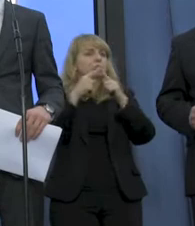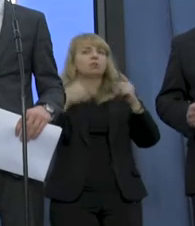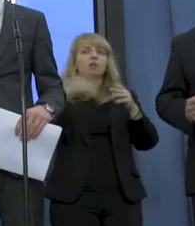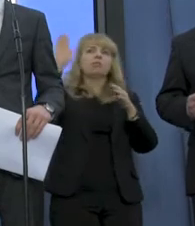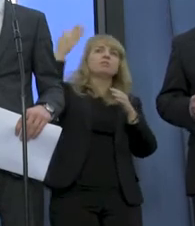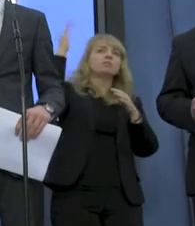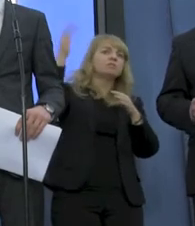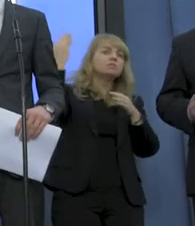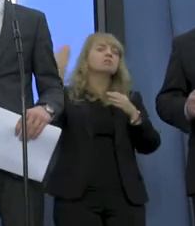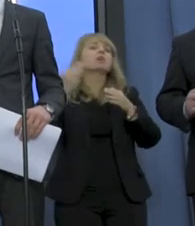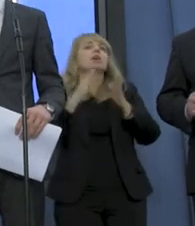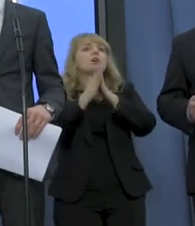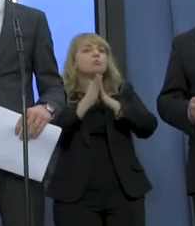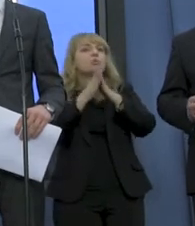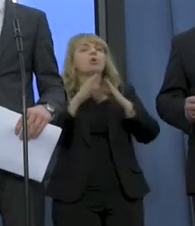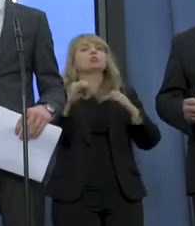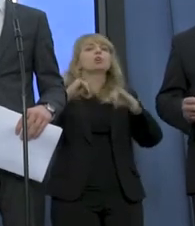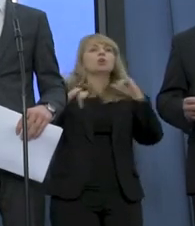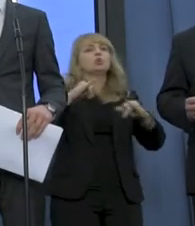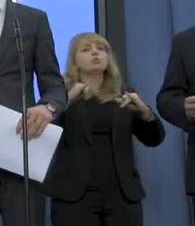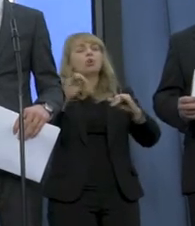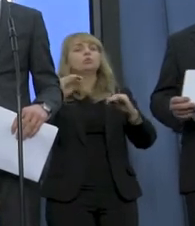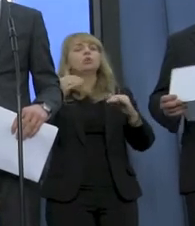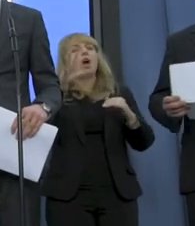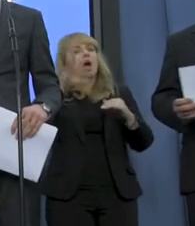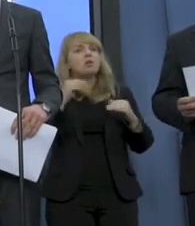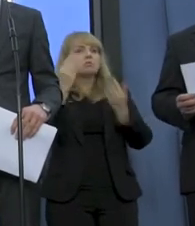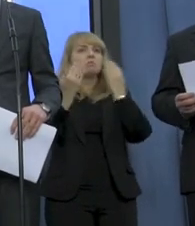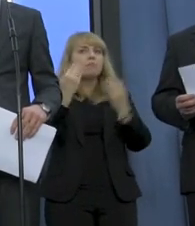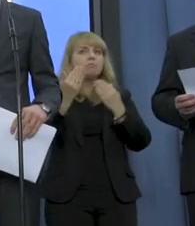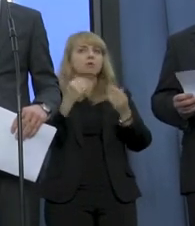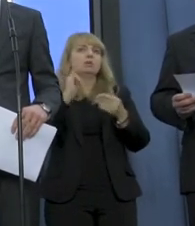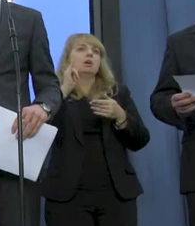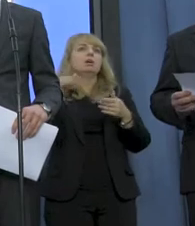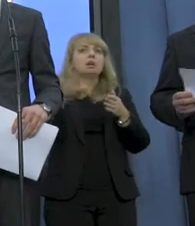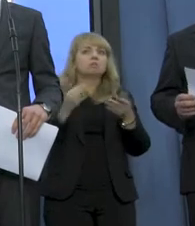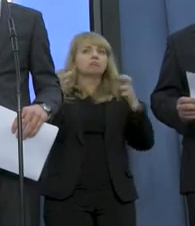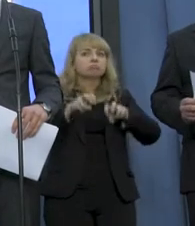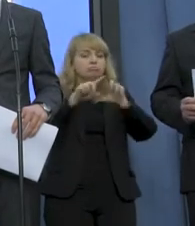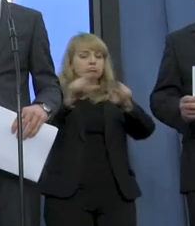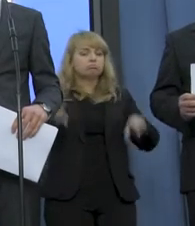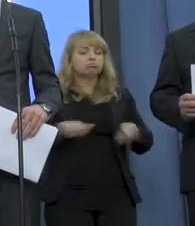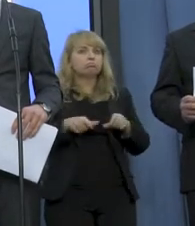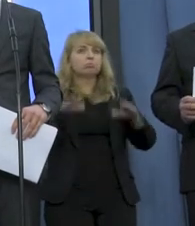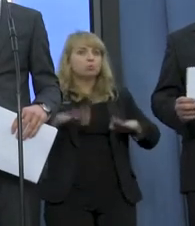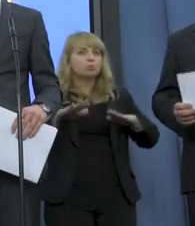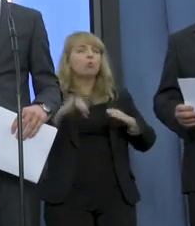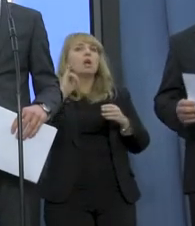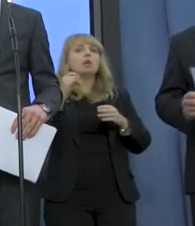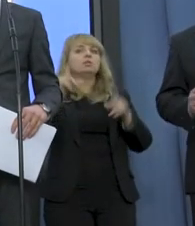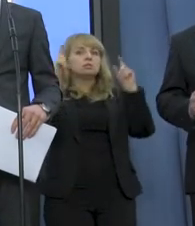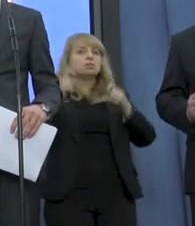wzywałem do rządu, do debaty, abyśmy usiedli do przysłowowego okrągłego stołu i